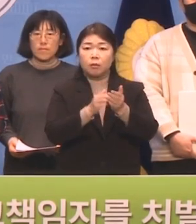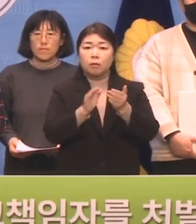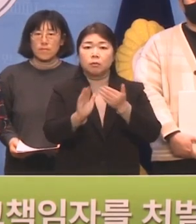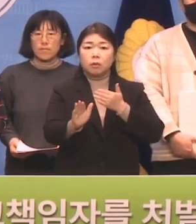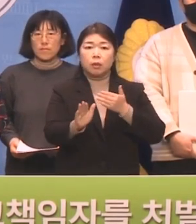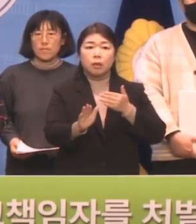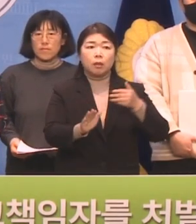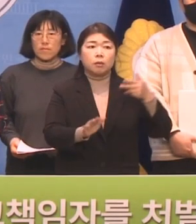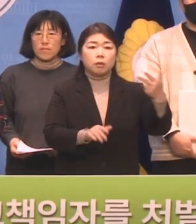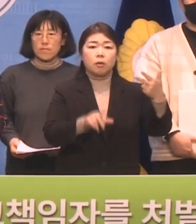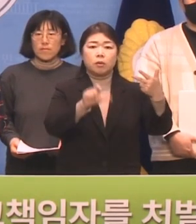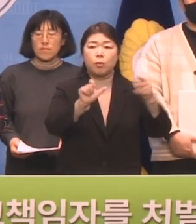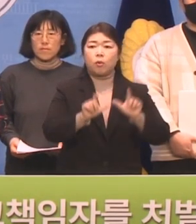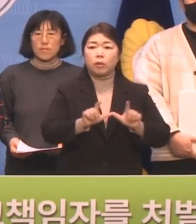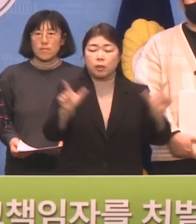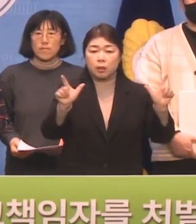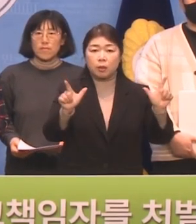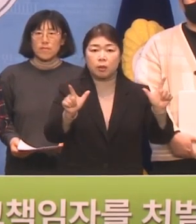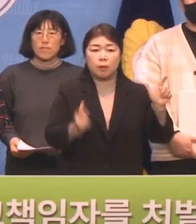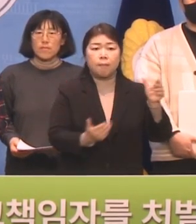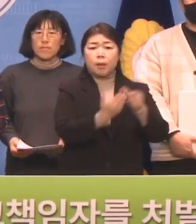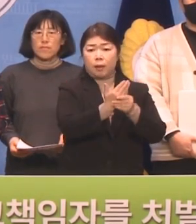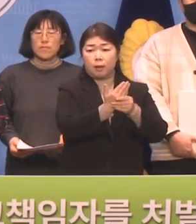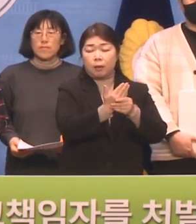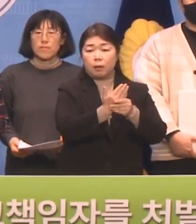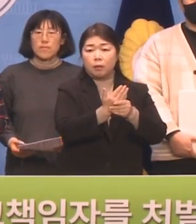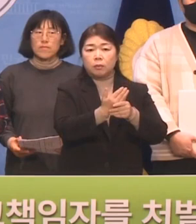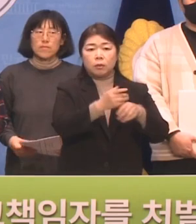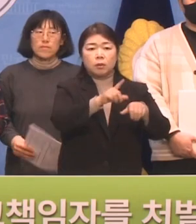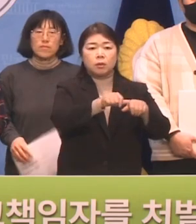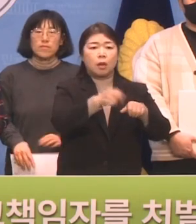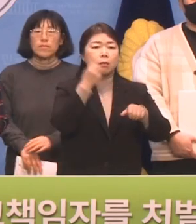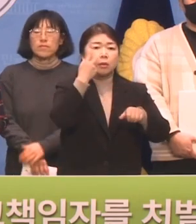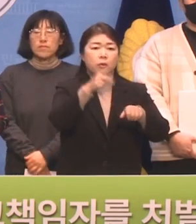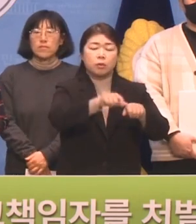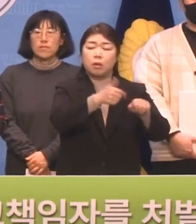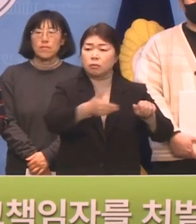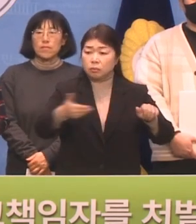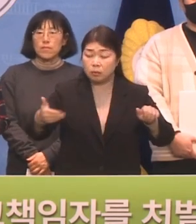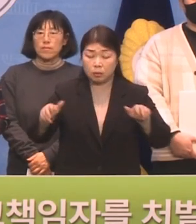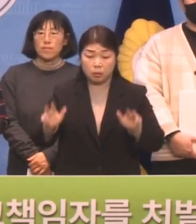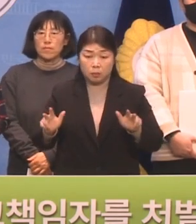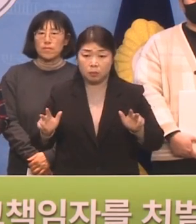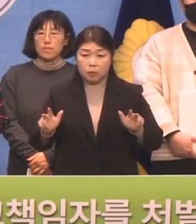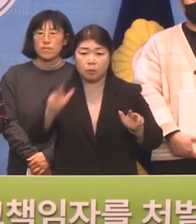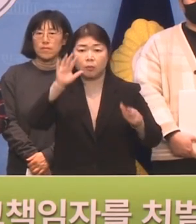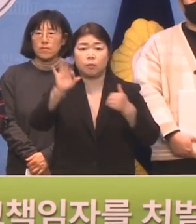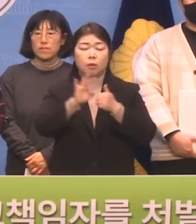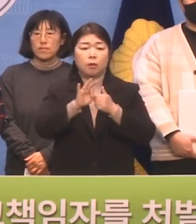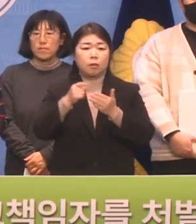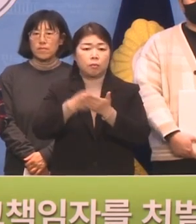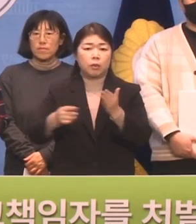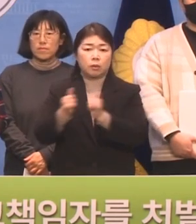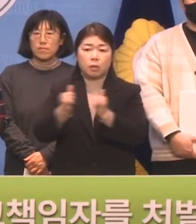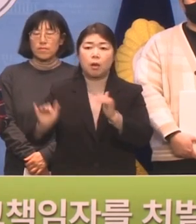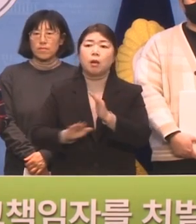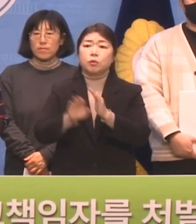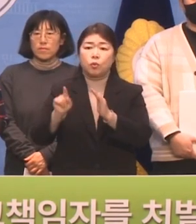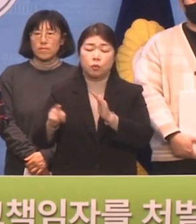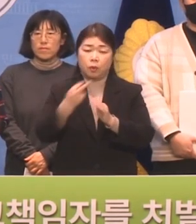세 번째 계절이 바뀌고 있습니다. 7개월이 지난 현 시점까지 유가족, 생존자,